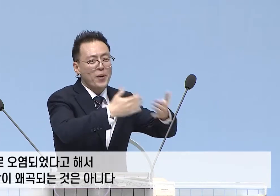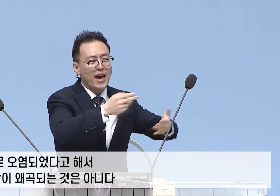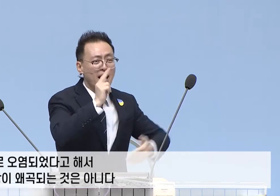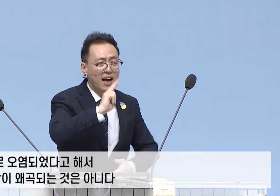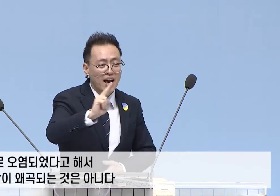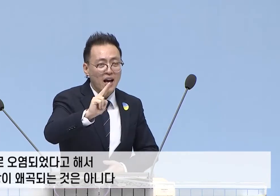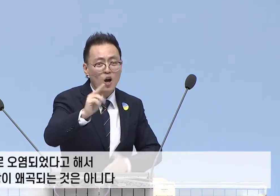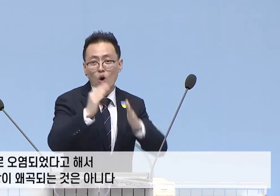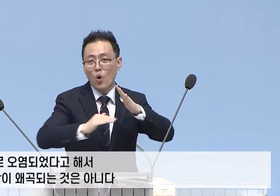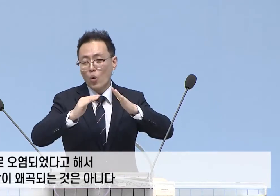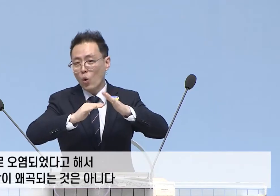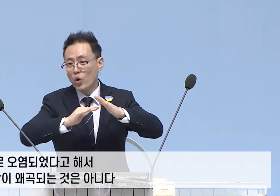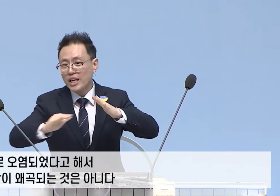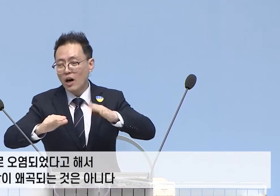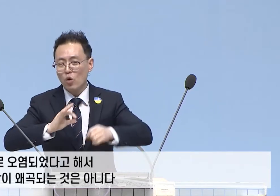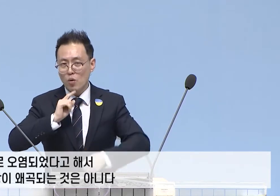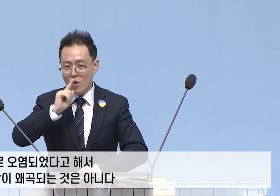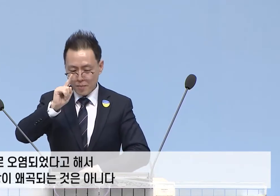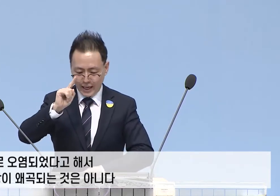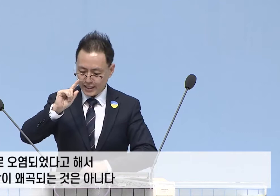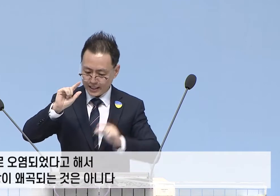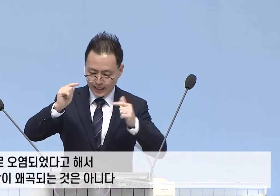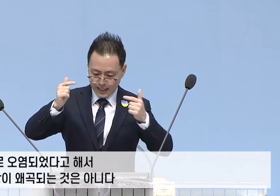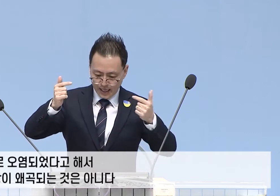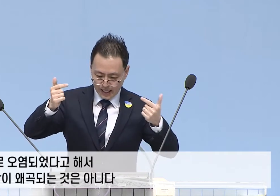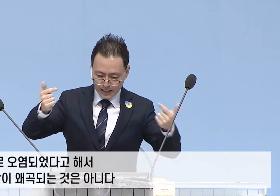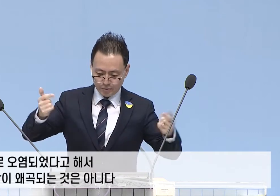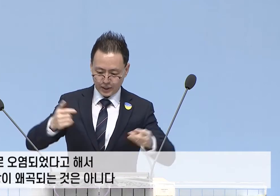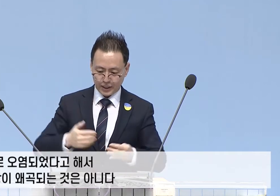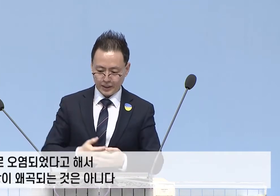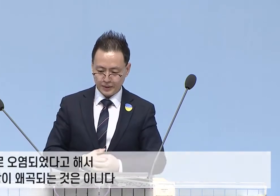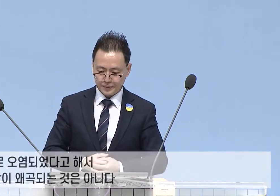경험해야 공의라고 말하지 않습니다.